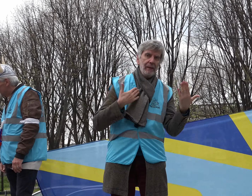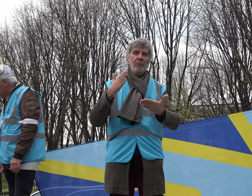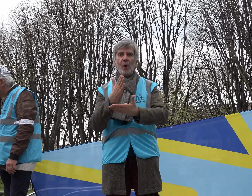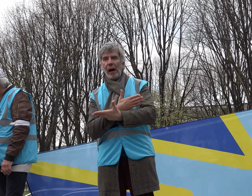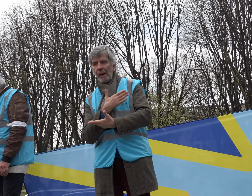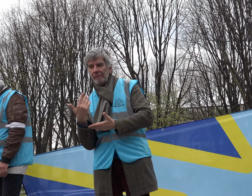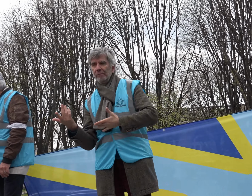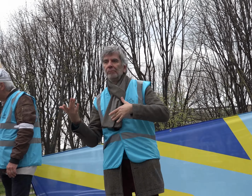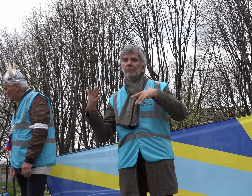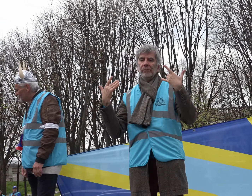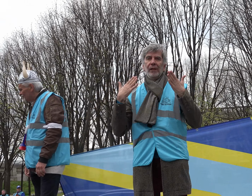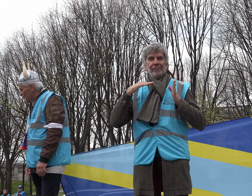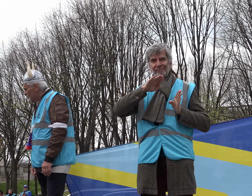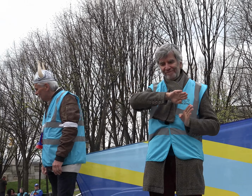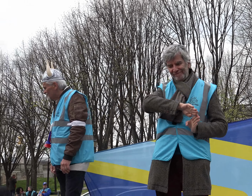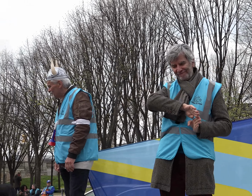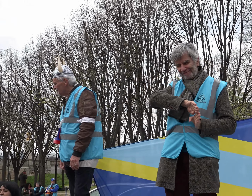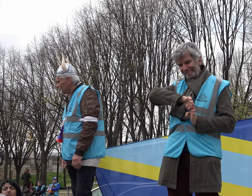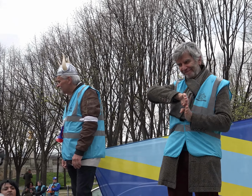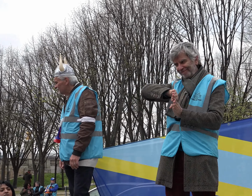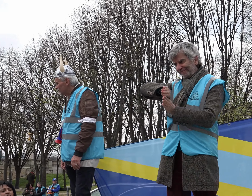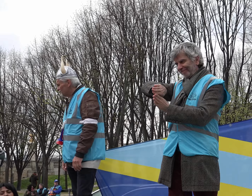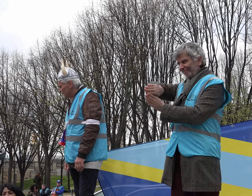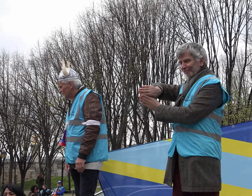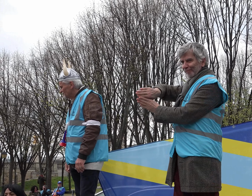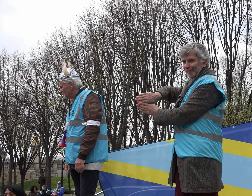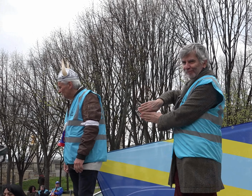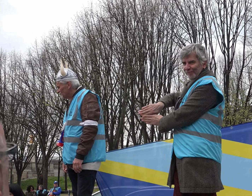Alors je suis artiste, comédien, poète. Je vais mettre ça de côté.